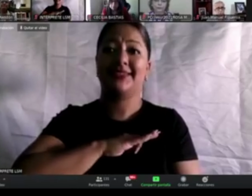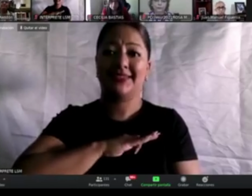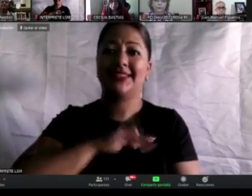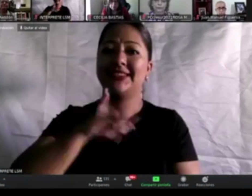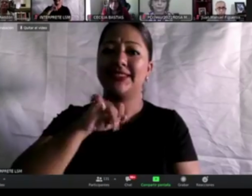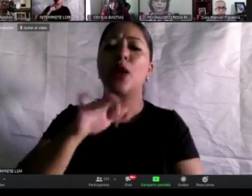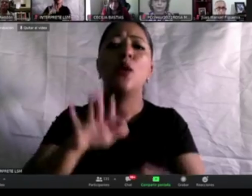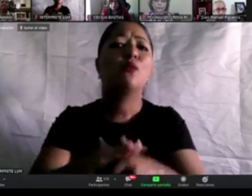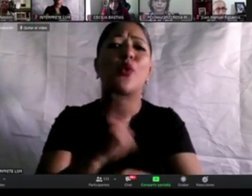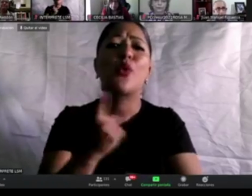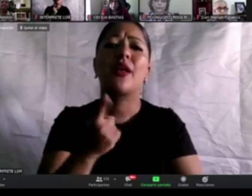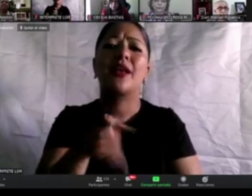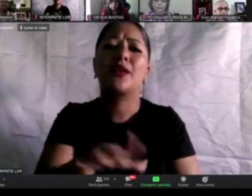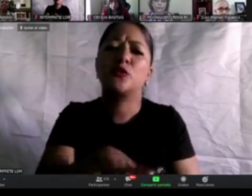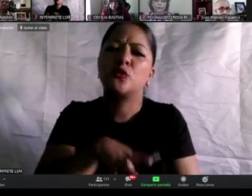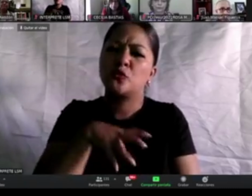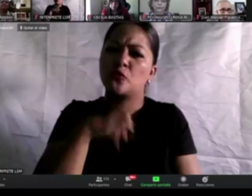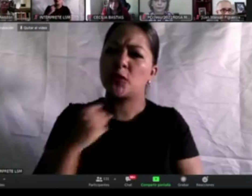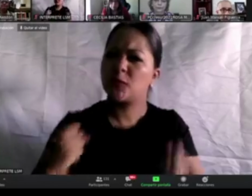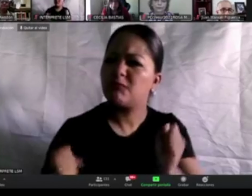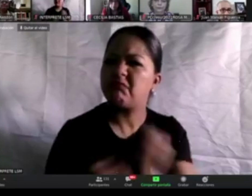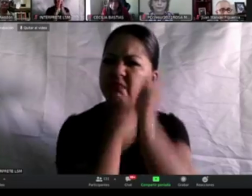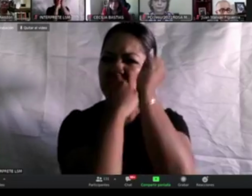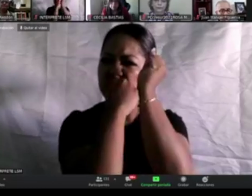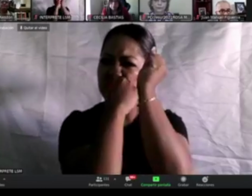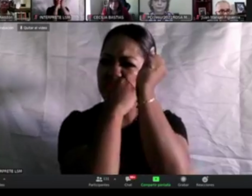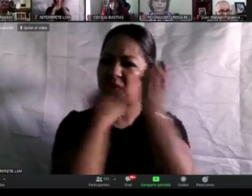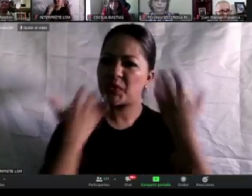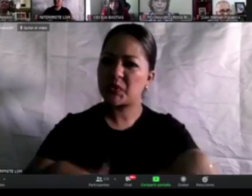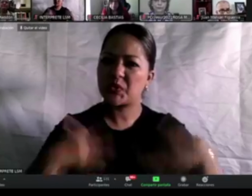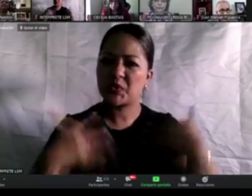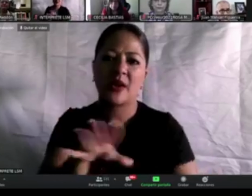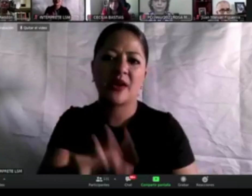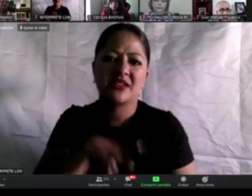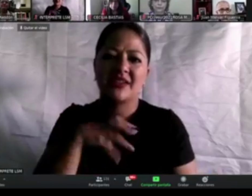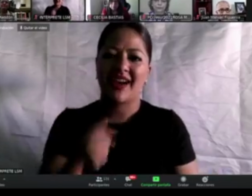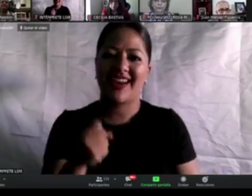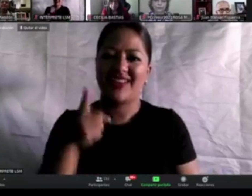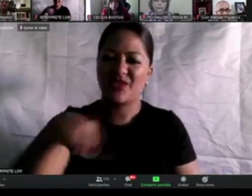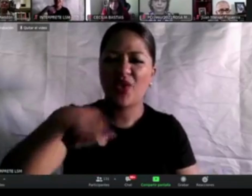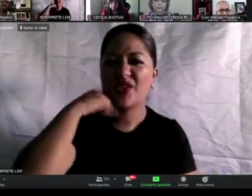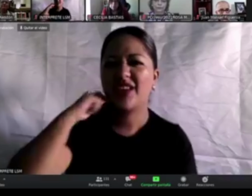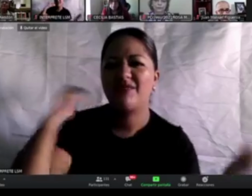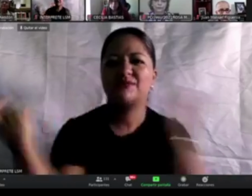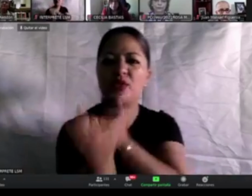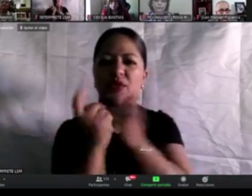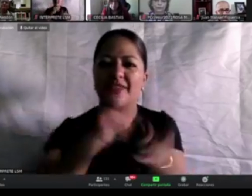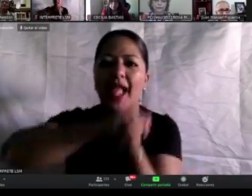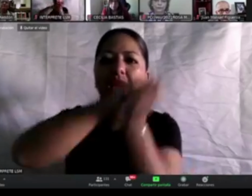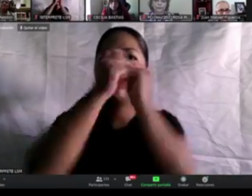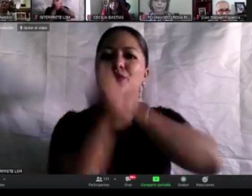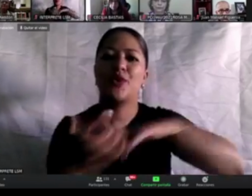el esfuerzo por el empuje por las ganas de dedicarse a transformar la vida de muchas personas